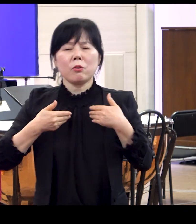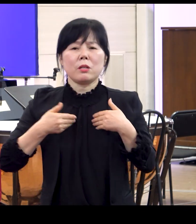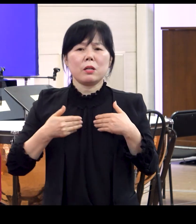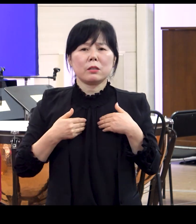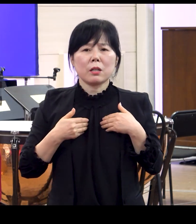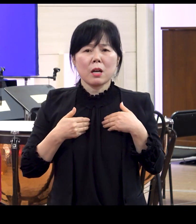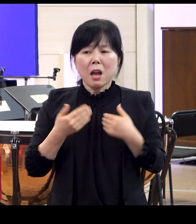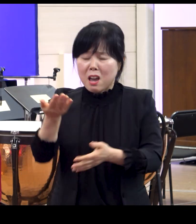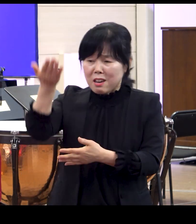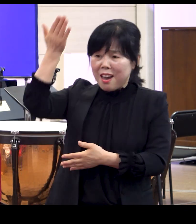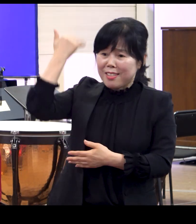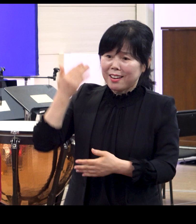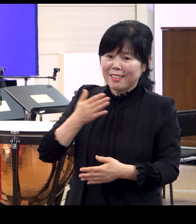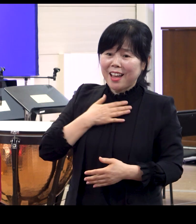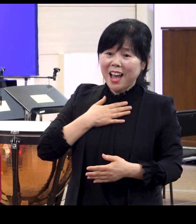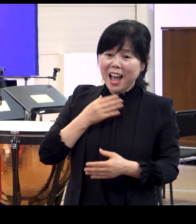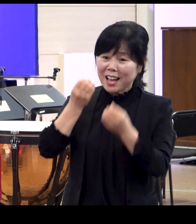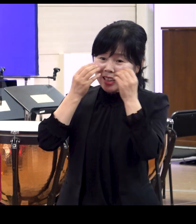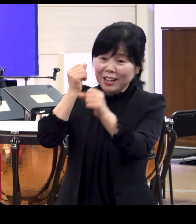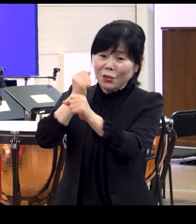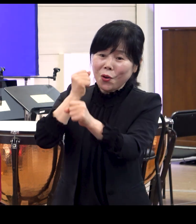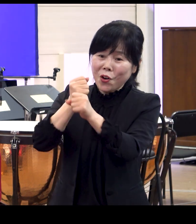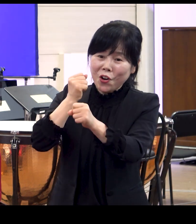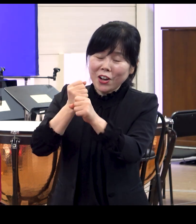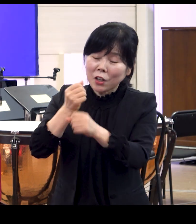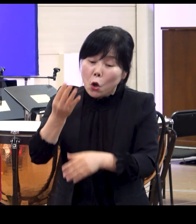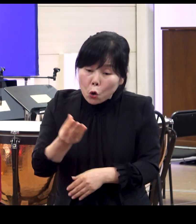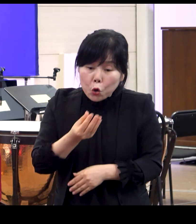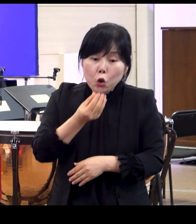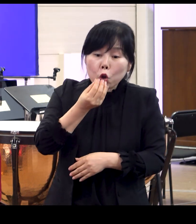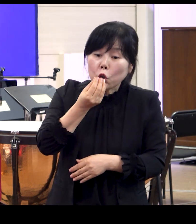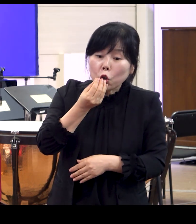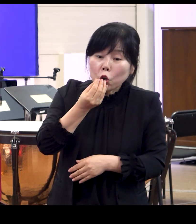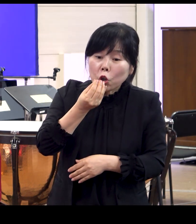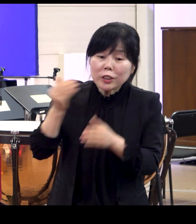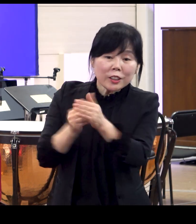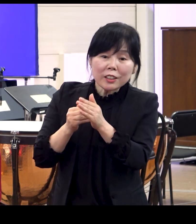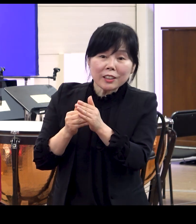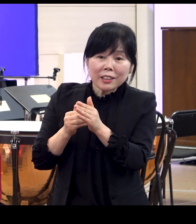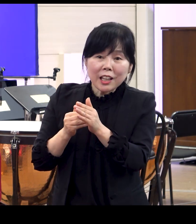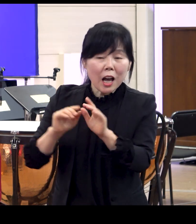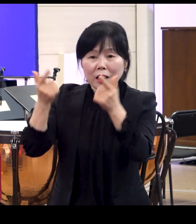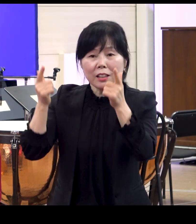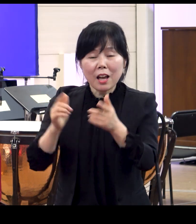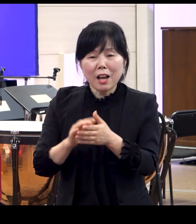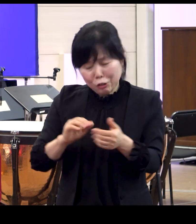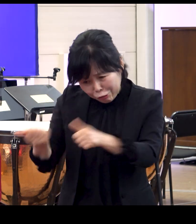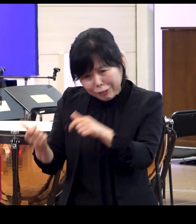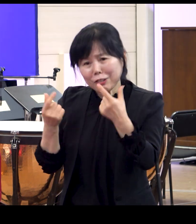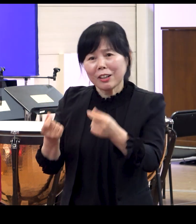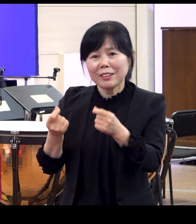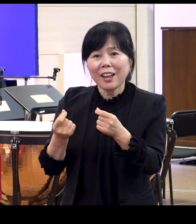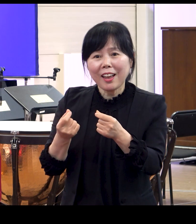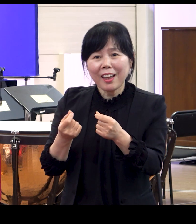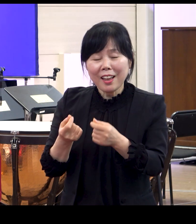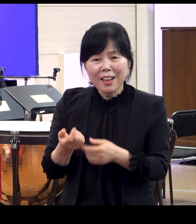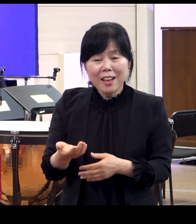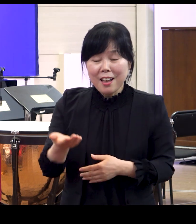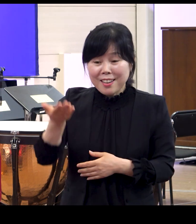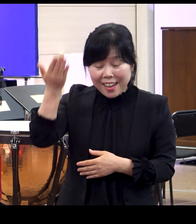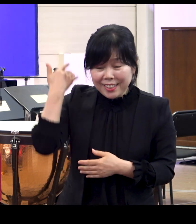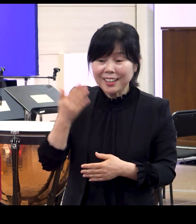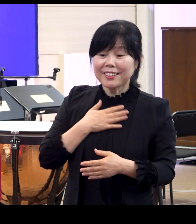돼요. 옛날에 한번 있었다 끝나갔구나, 아니, 그건 난 이미 아직 살아있는 거, 죽은 거예요 이미. 과거에 그런 일이